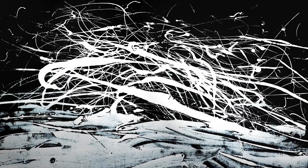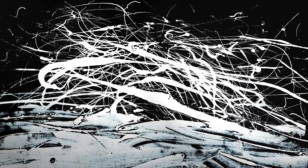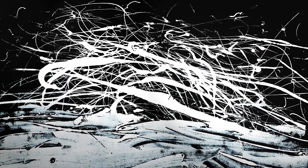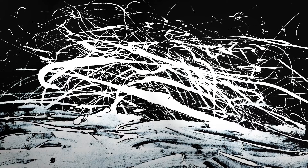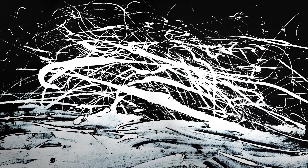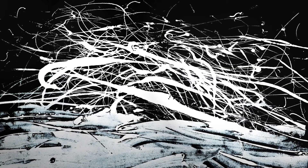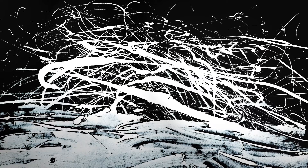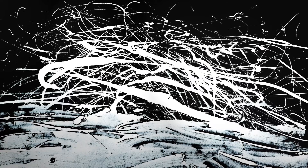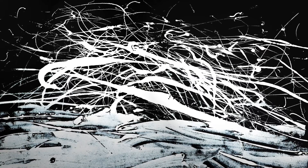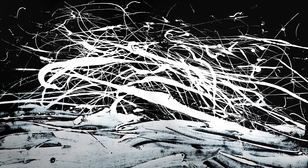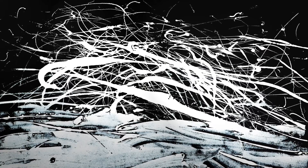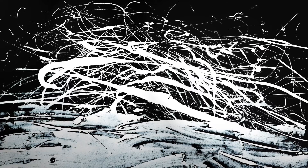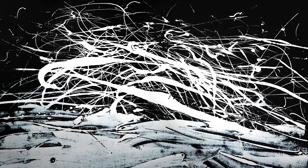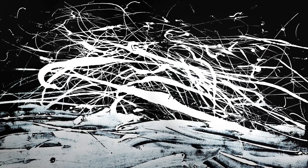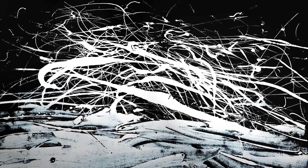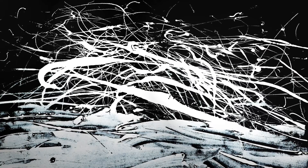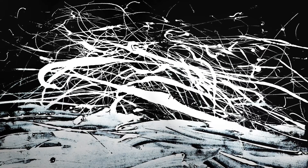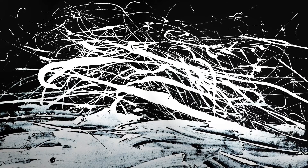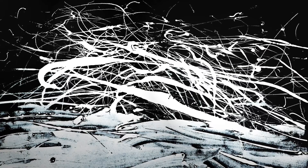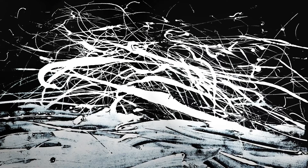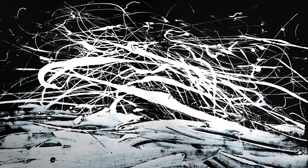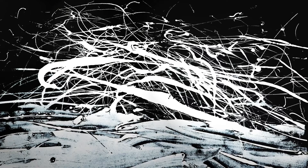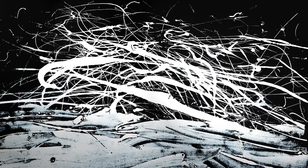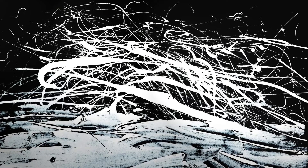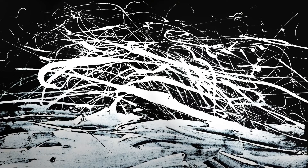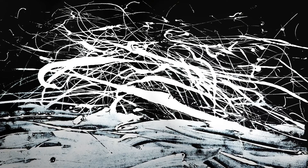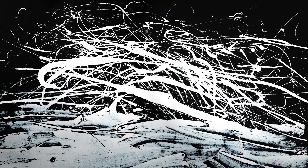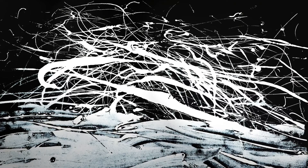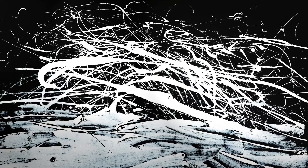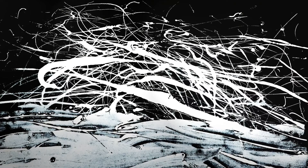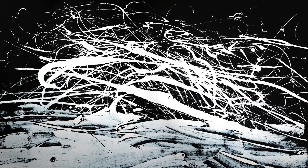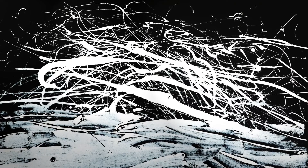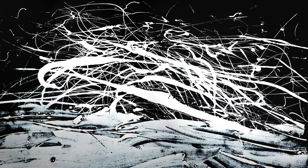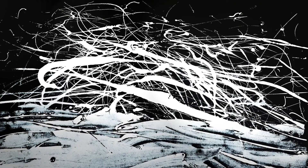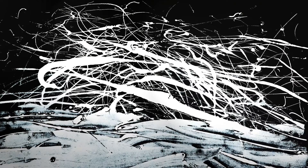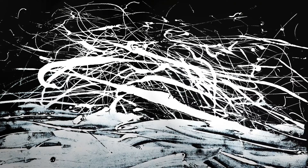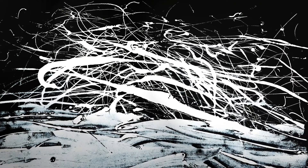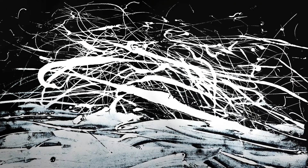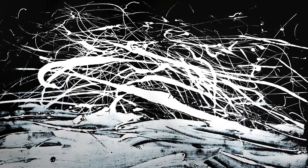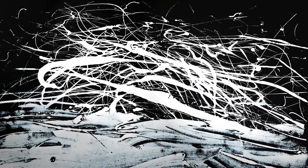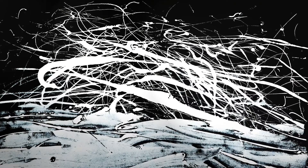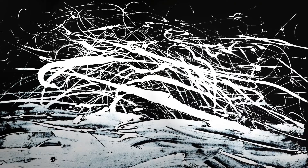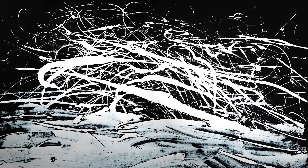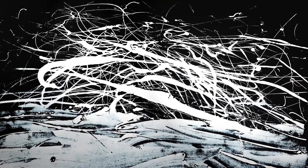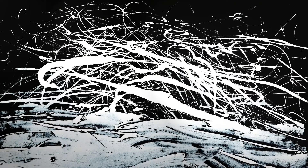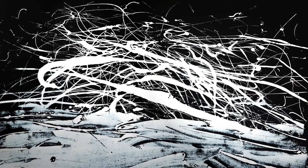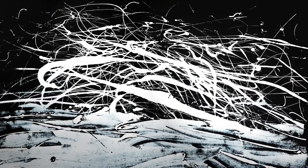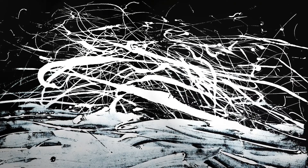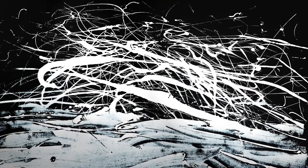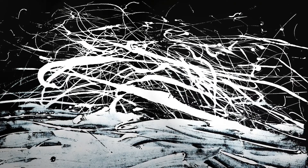Em sinuosos e caóticos traços brancos sobre o fundo preto, vemos as rajadas de vento sobre